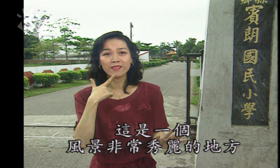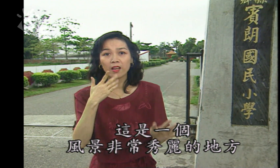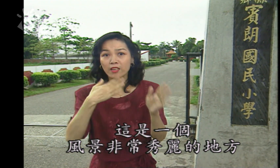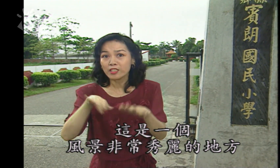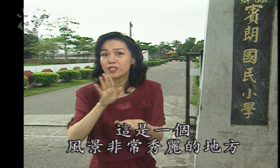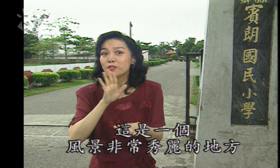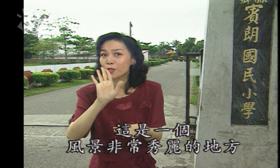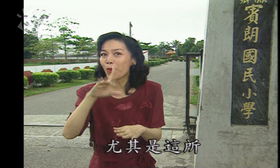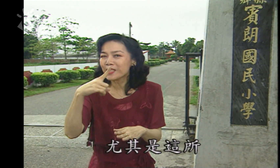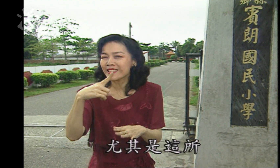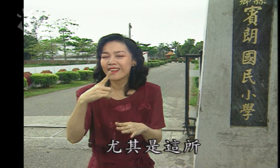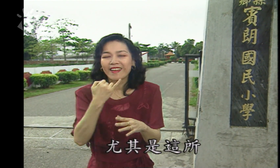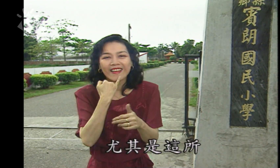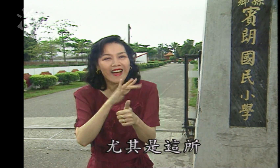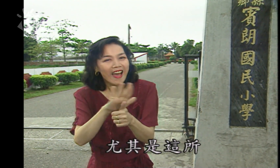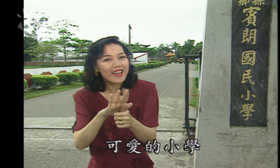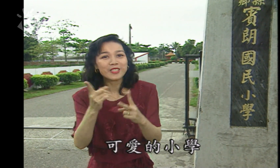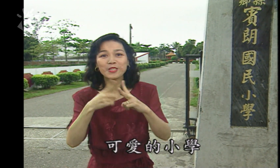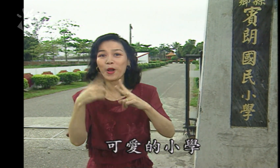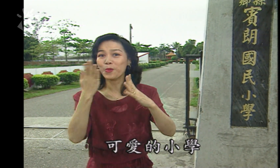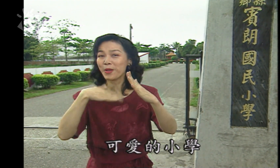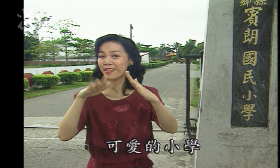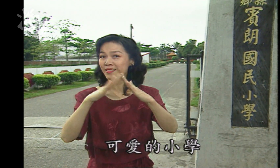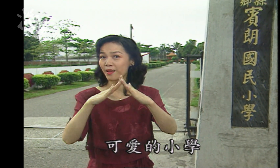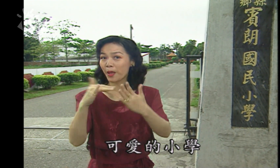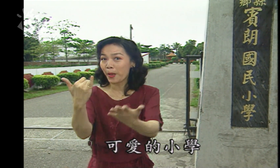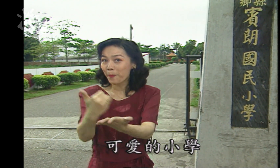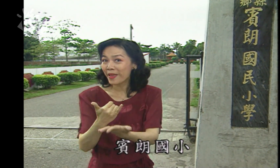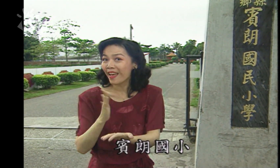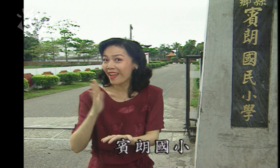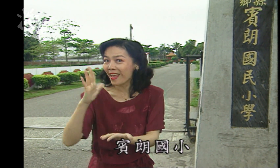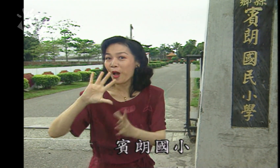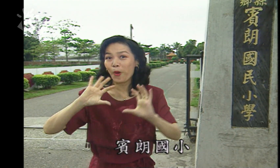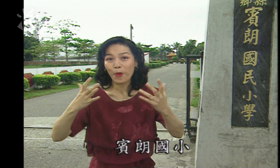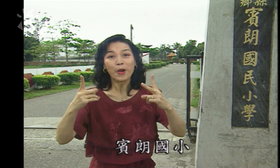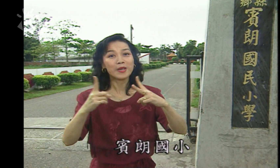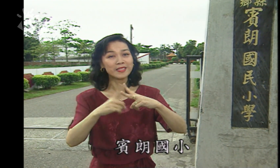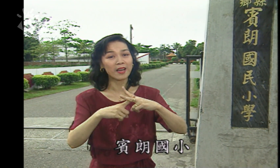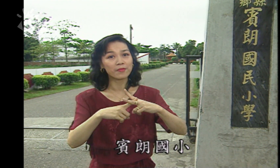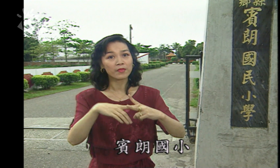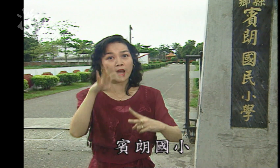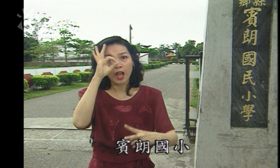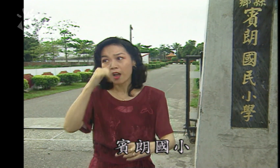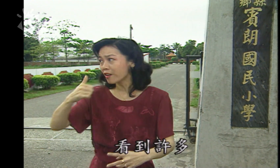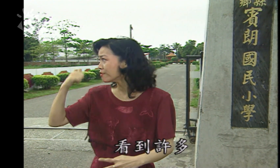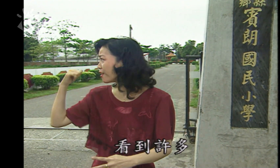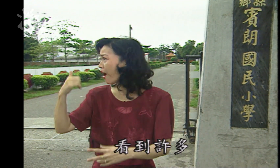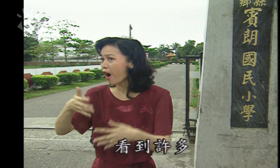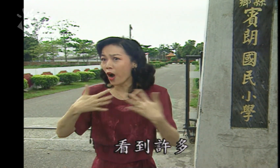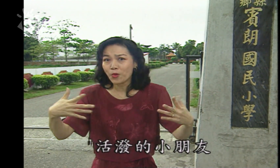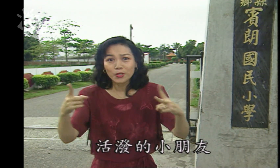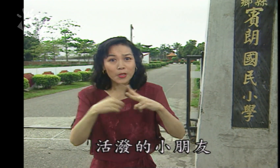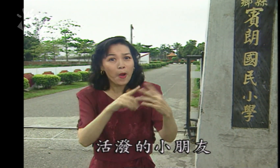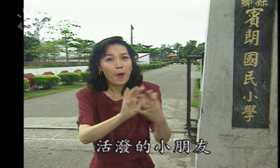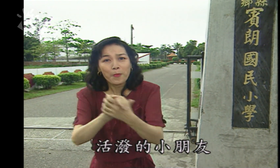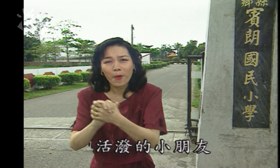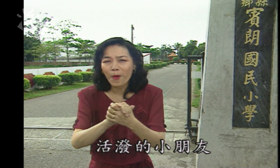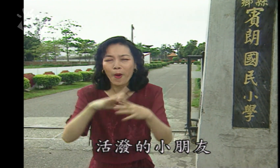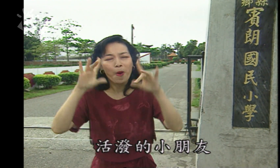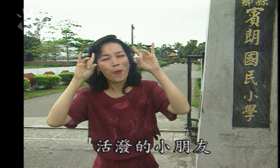方，尤其是这所可爱的小学槟榔国小，看到许多活泼的小朋友，他